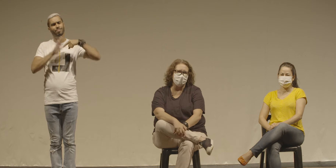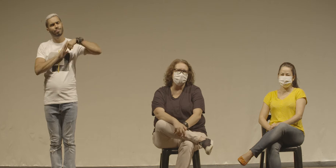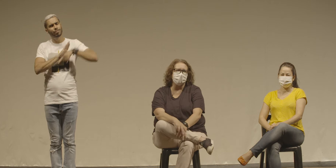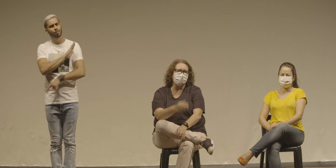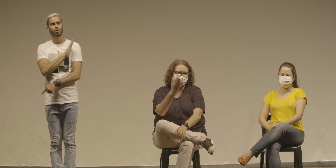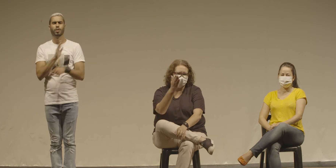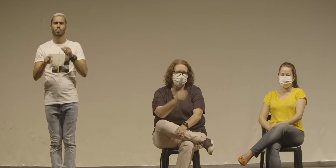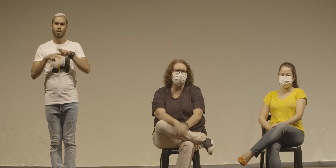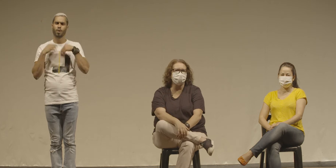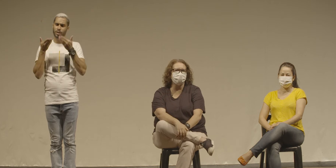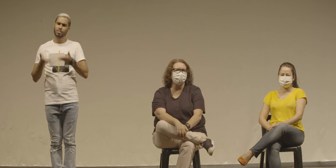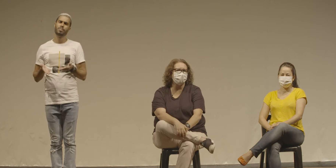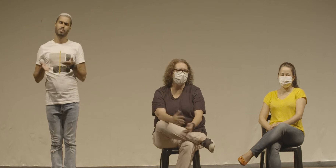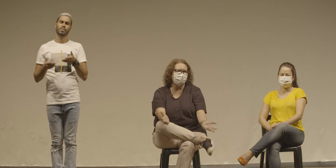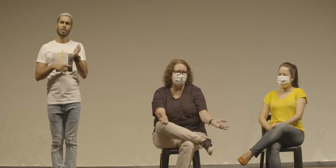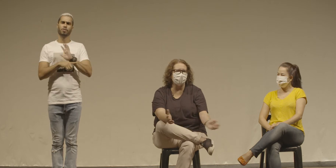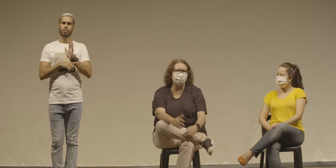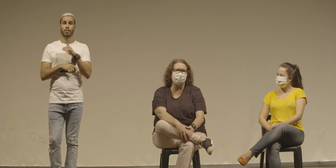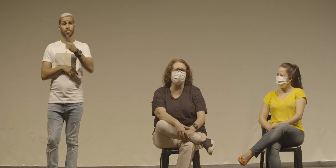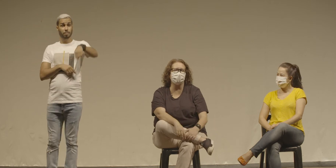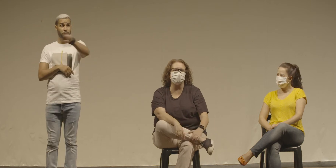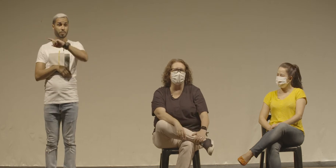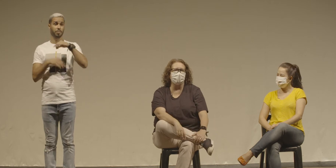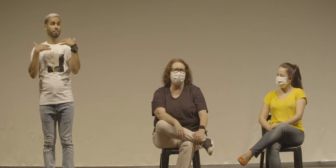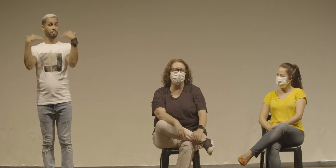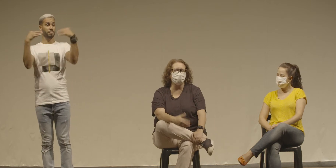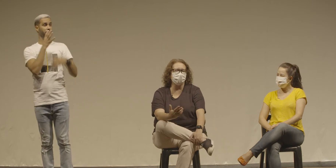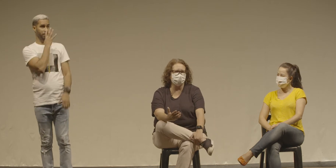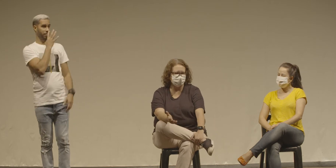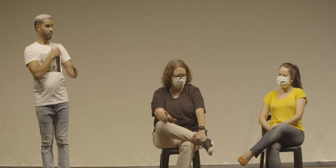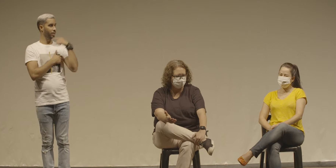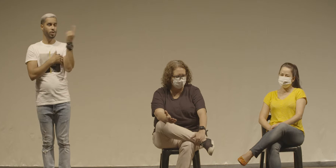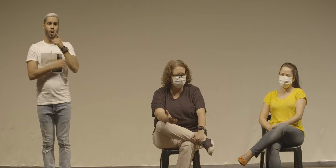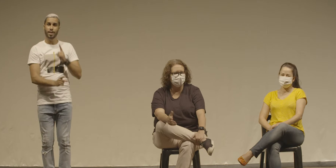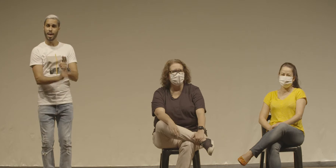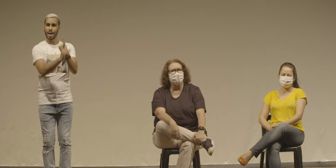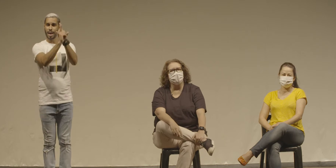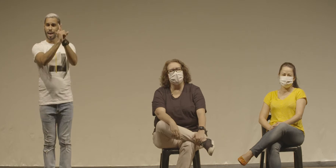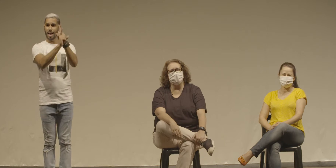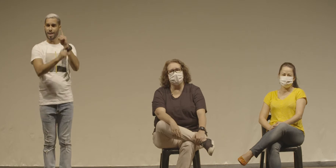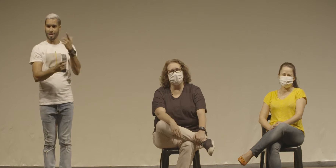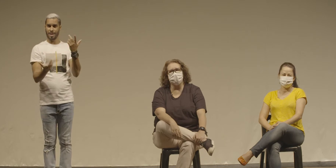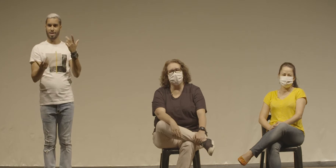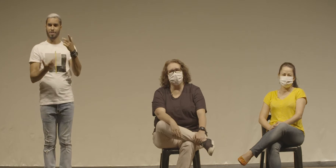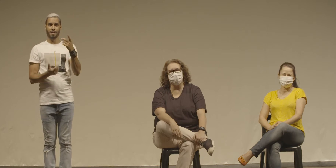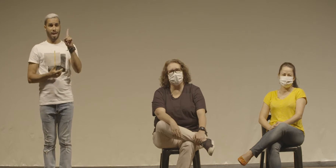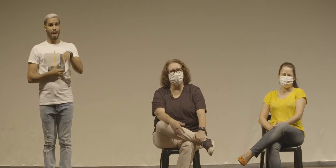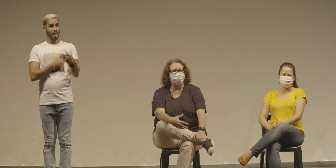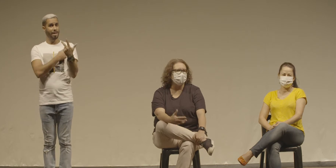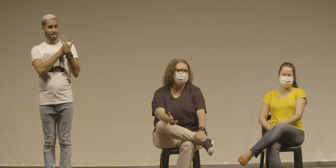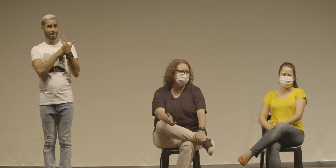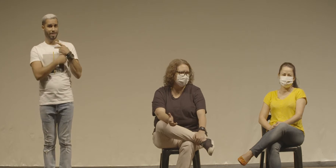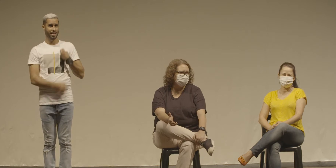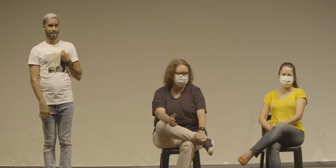gente e quem está aí assistindo, porque esse nosso encontro está sendo gravado e a